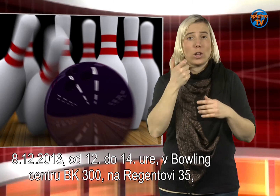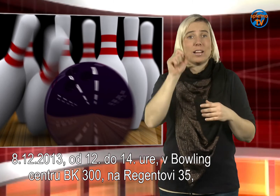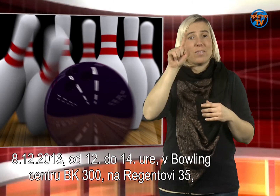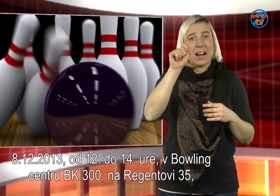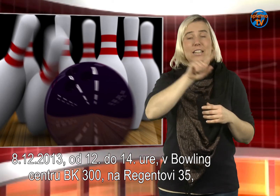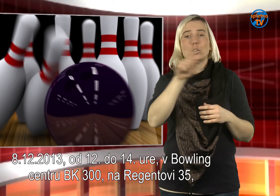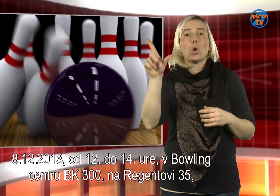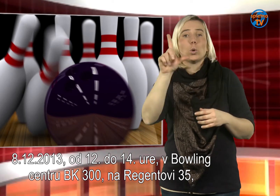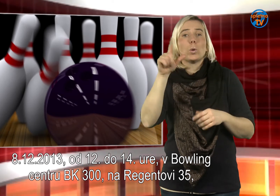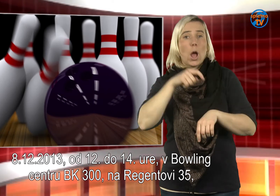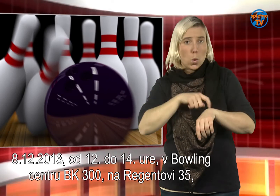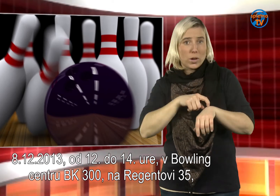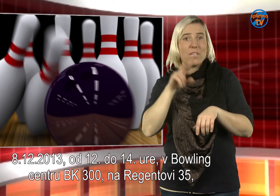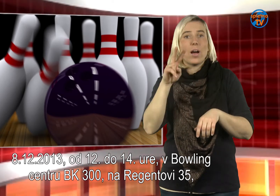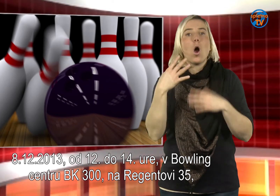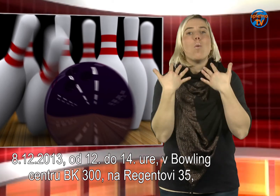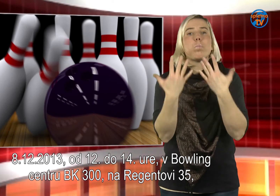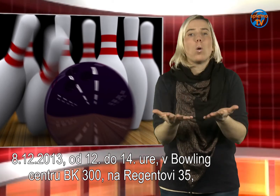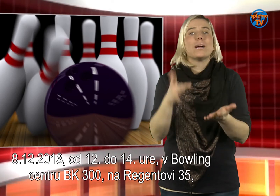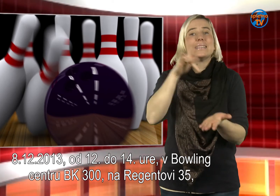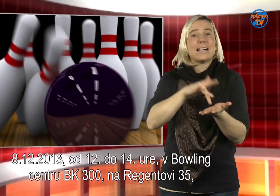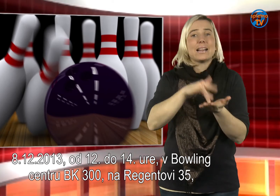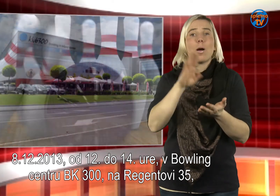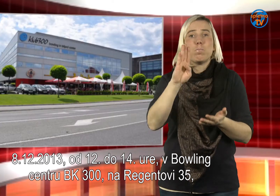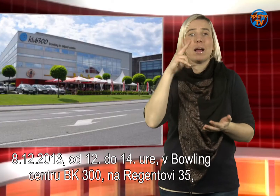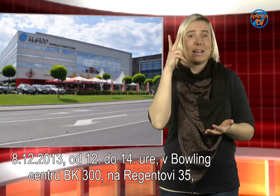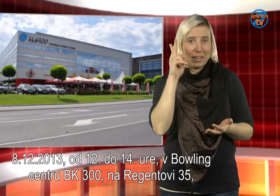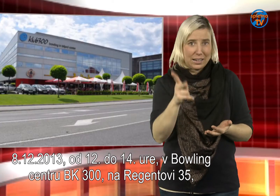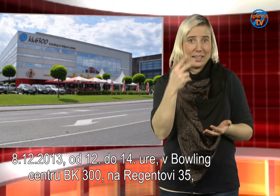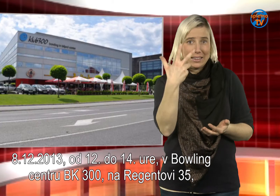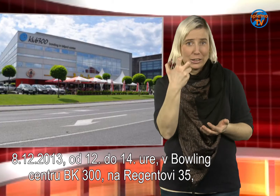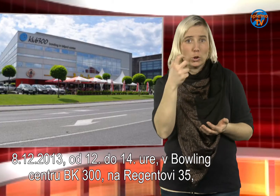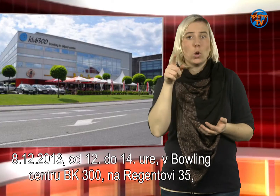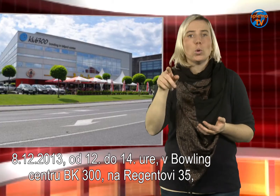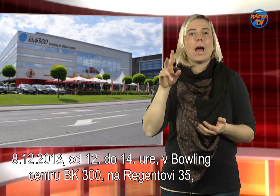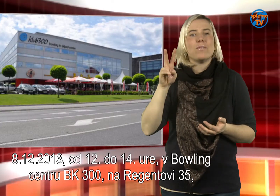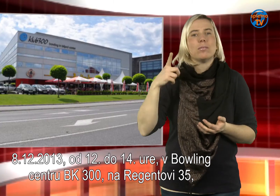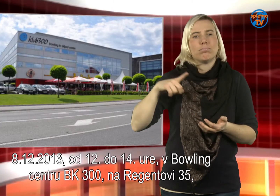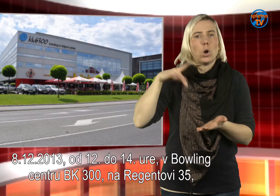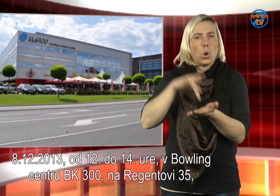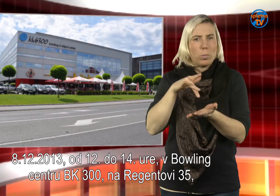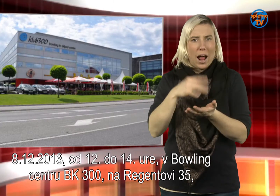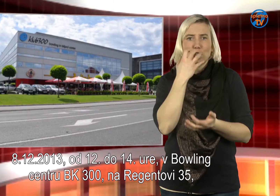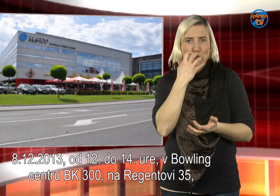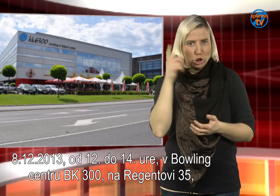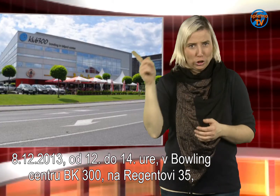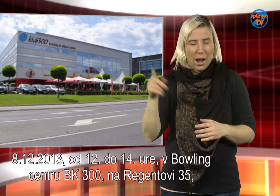od 12. do 14. ure v bowling centru VK300 na Regentovi 35 v